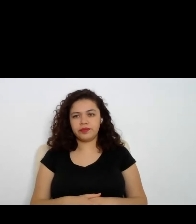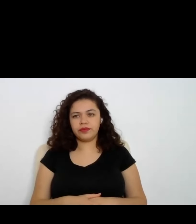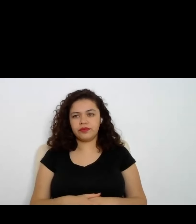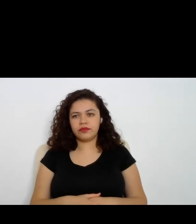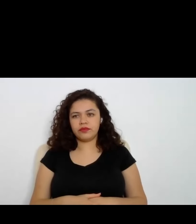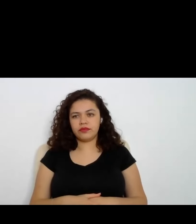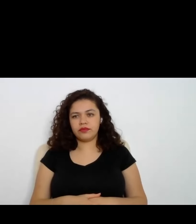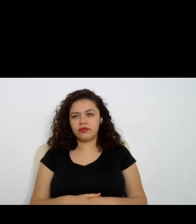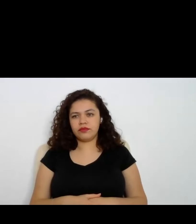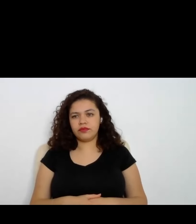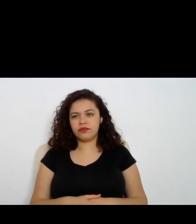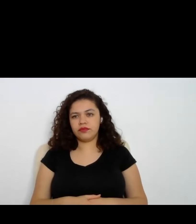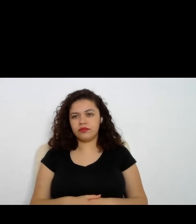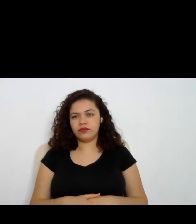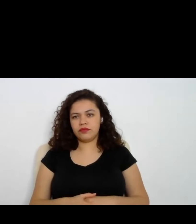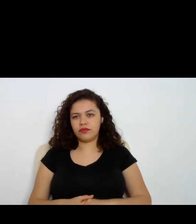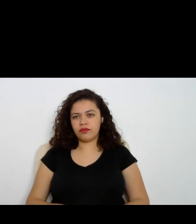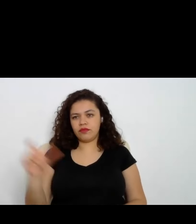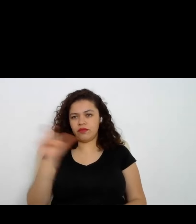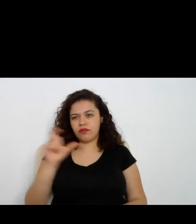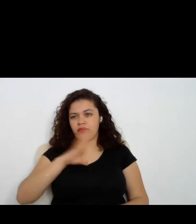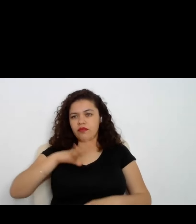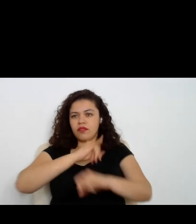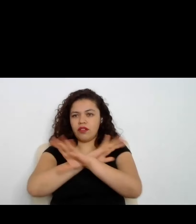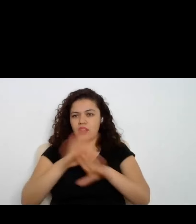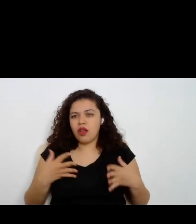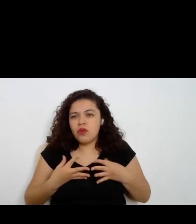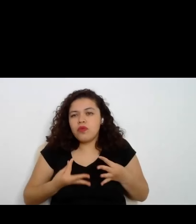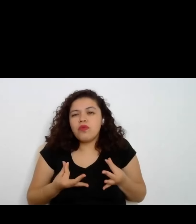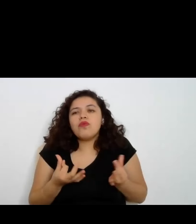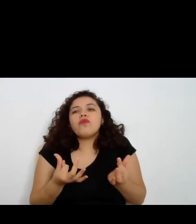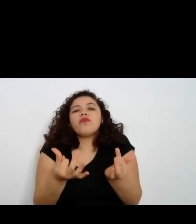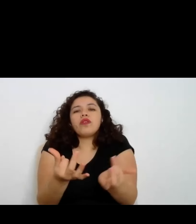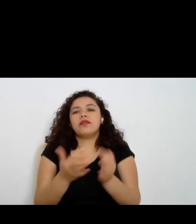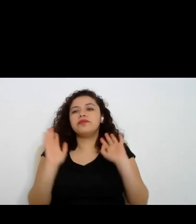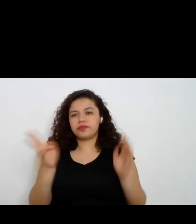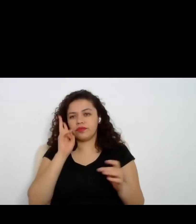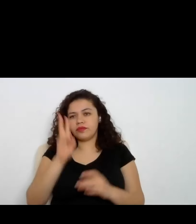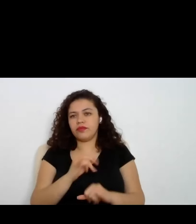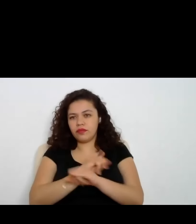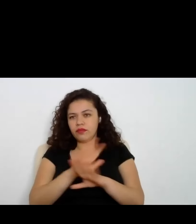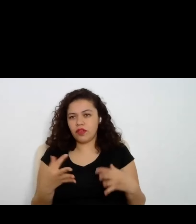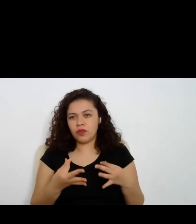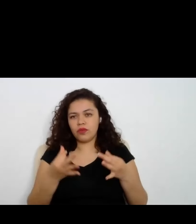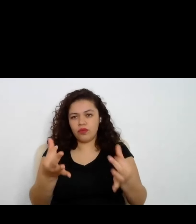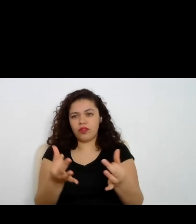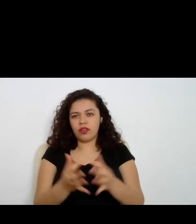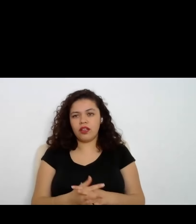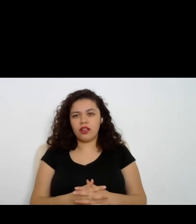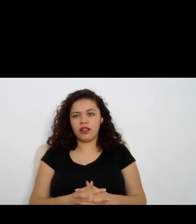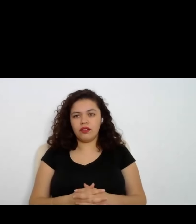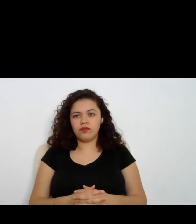Cuando se trata de datos sensibles, y ya vimos que los datos sensibles son aquellos que pueden